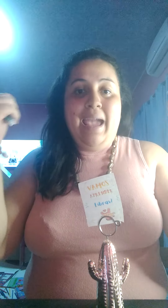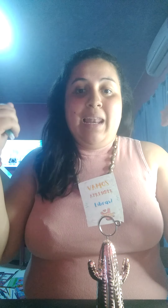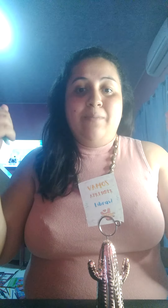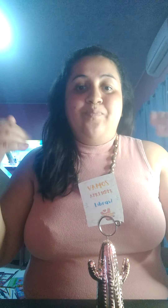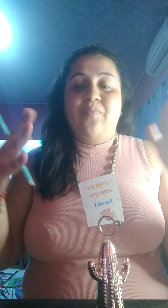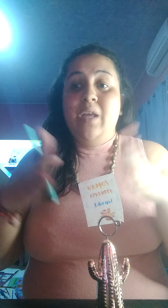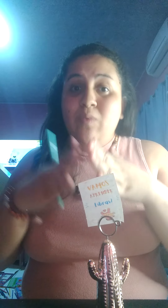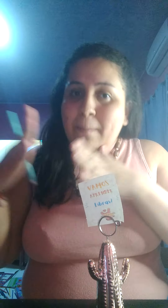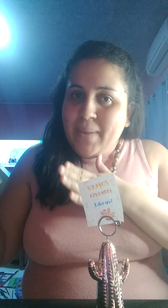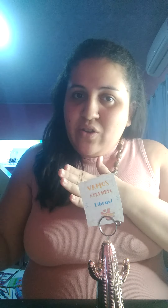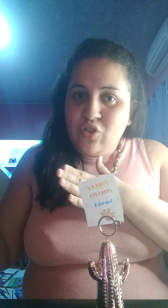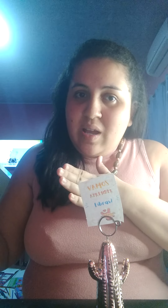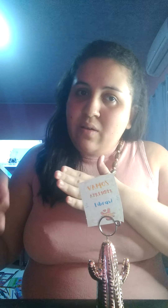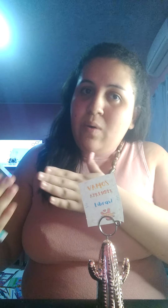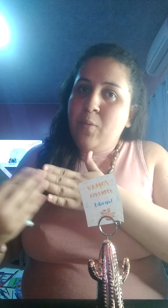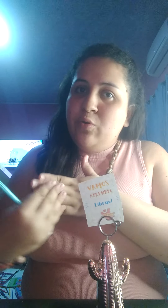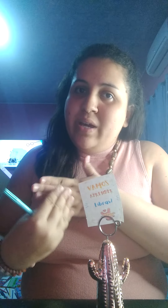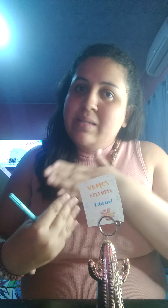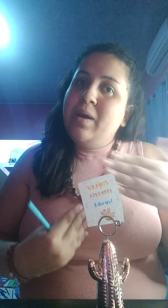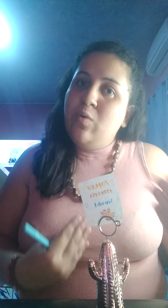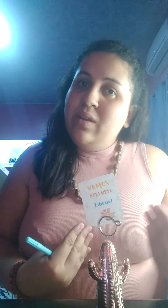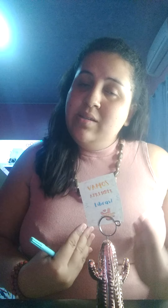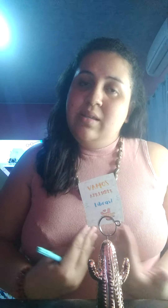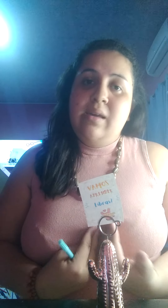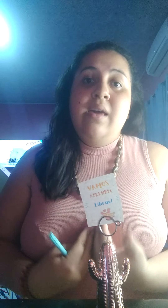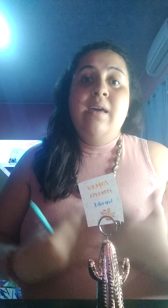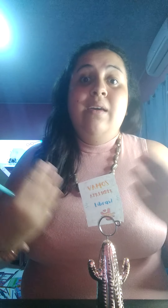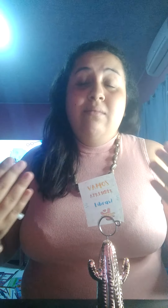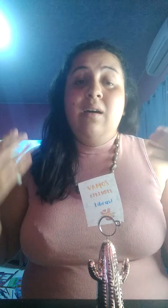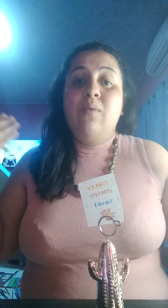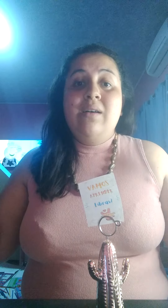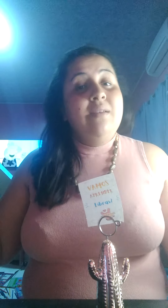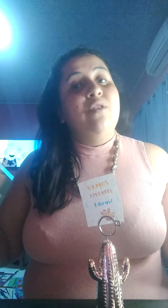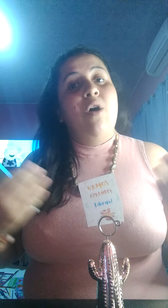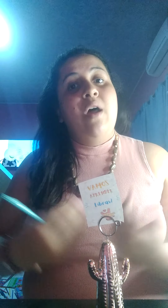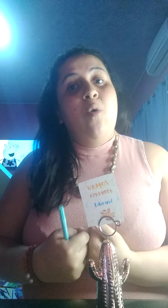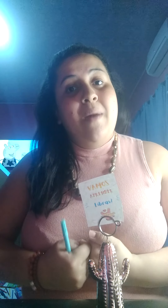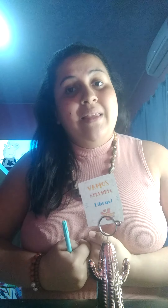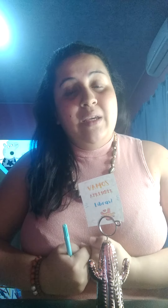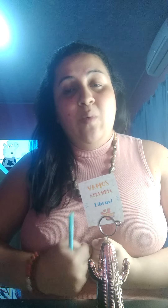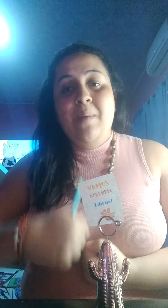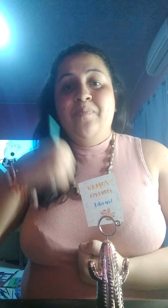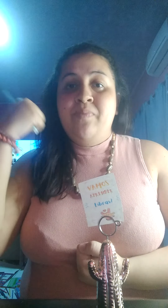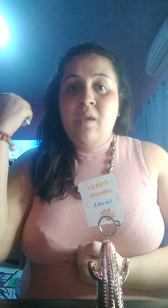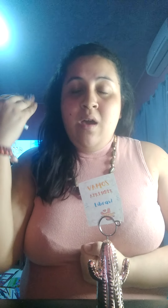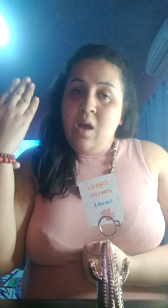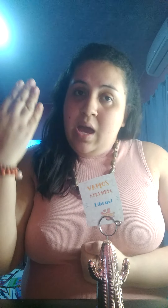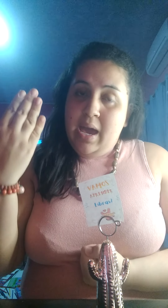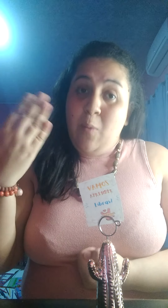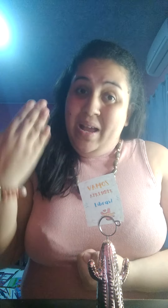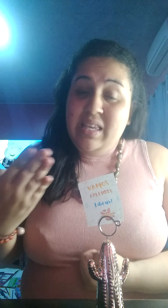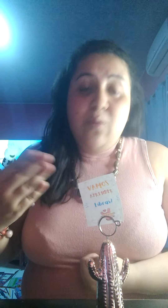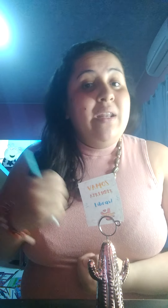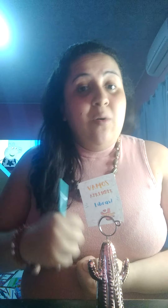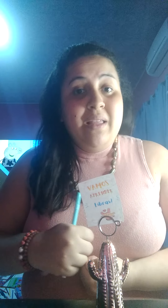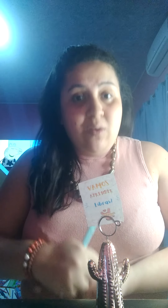ela não depende da língua portuguesa para acontecer. Então, ela se torna uma língua e não uma